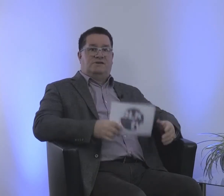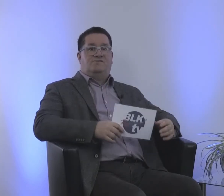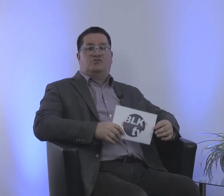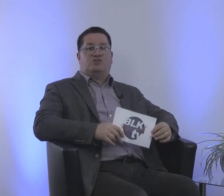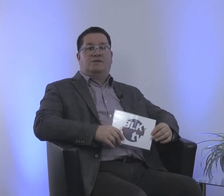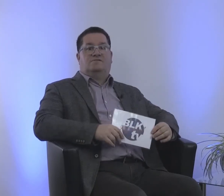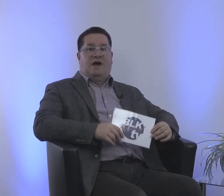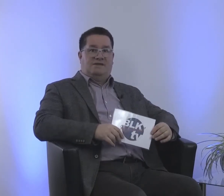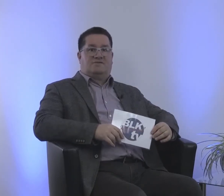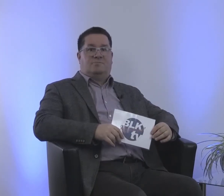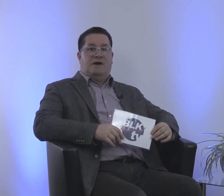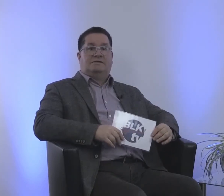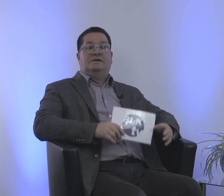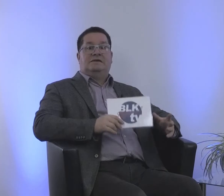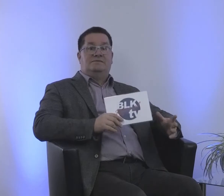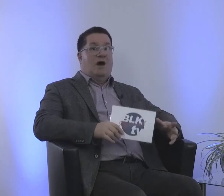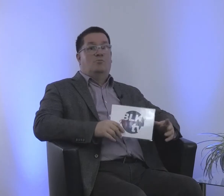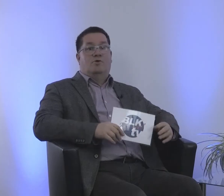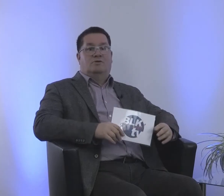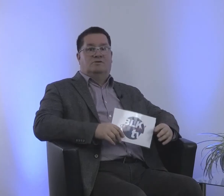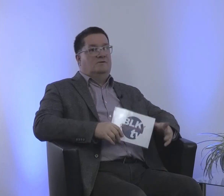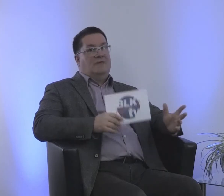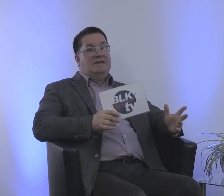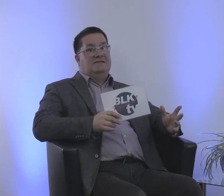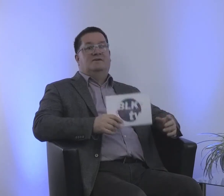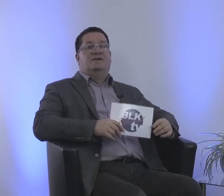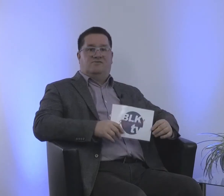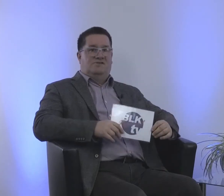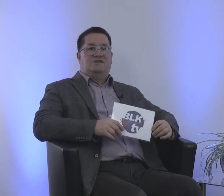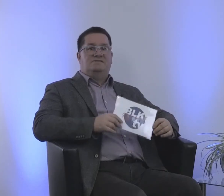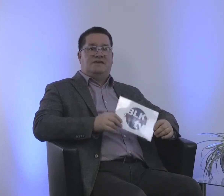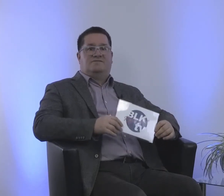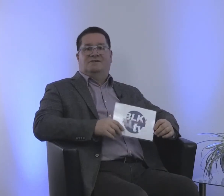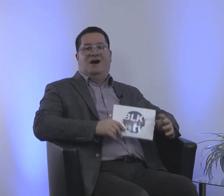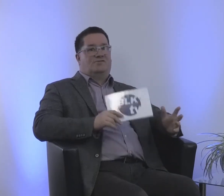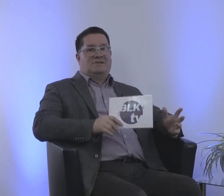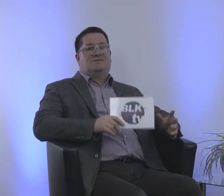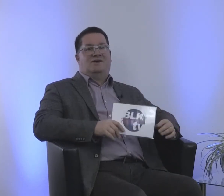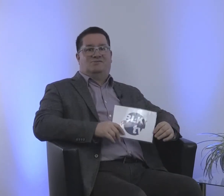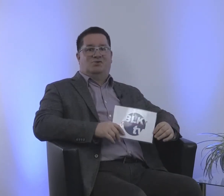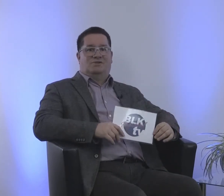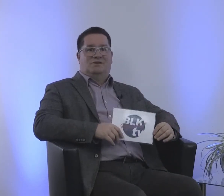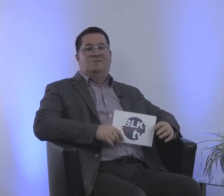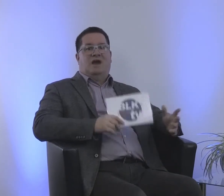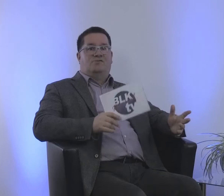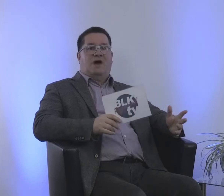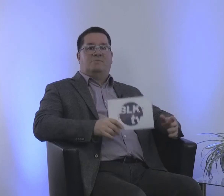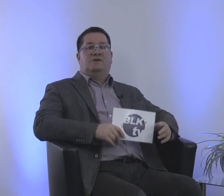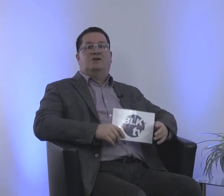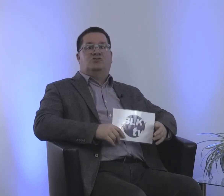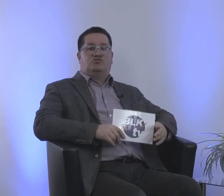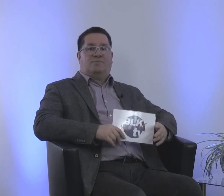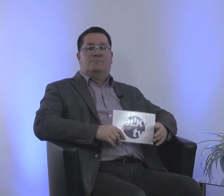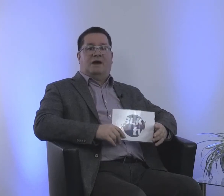den tief verschneiten Weihnachtsmarkt in Naumburg. Nein, ich will Sie nicht aufs Glatteis führen. Die